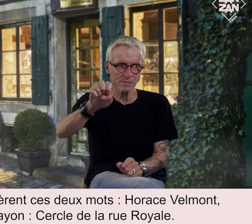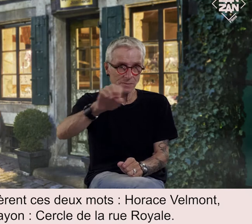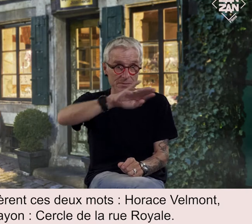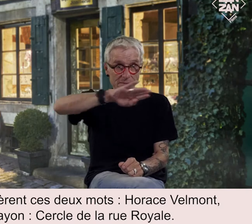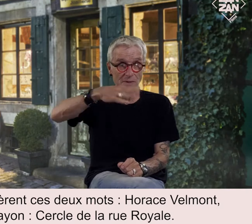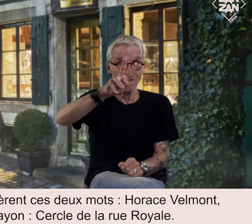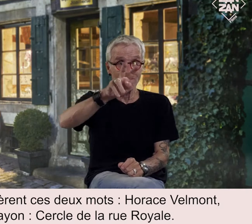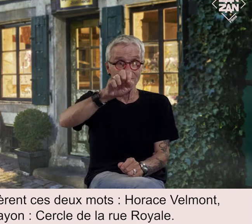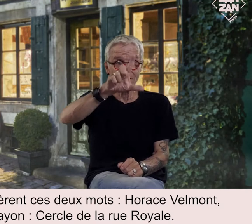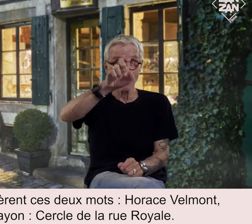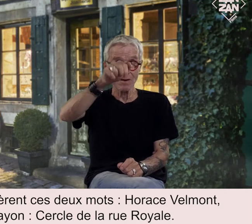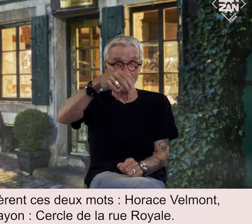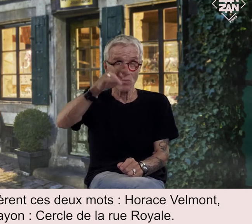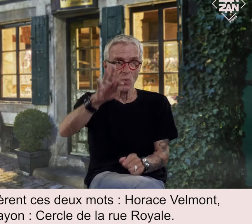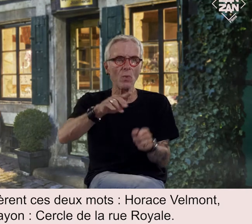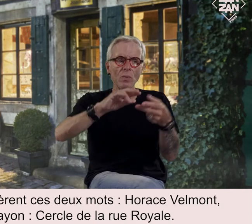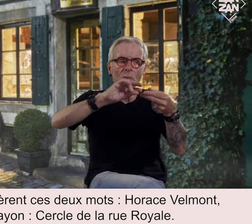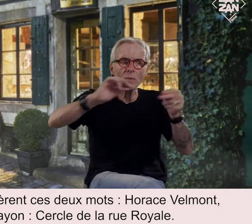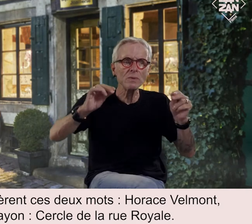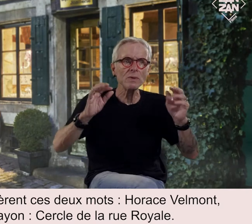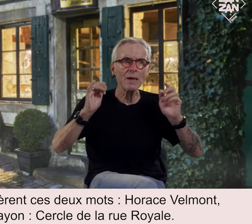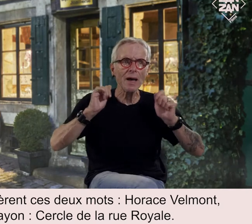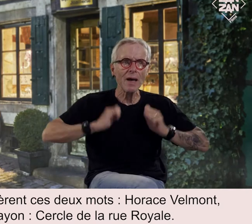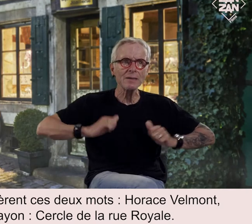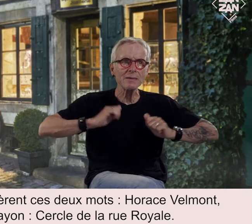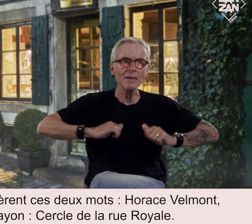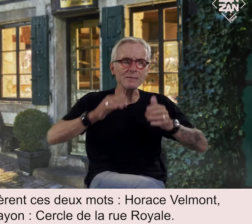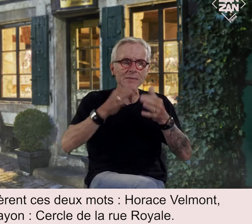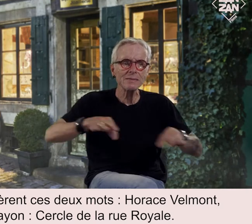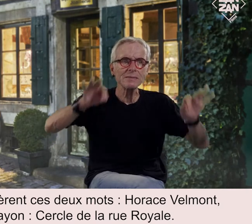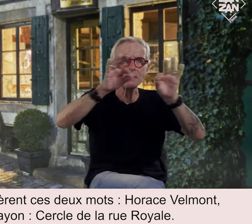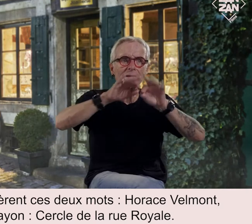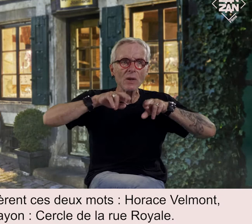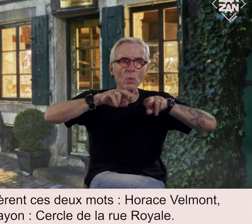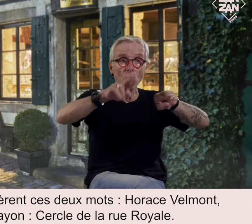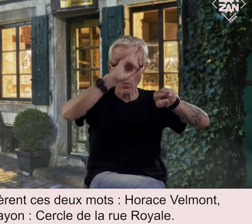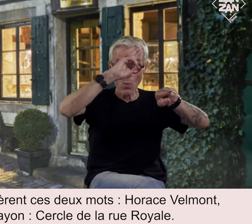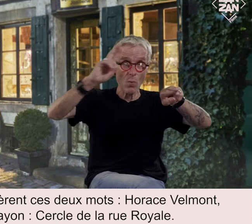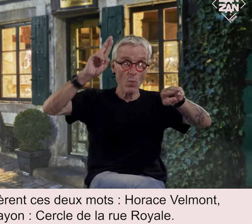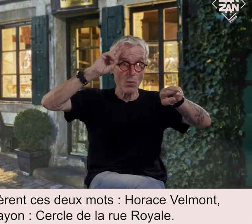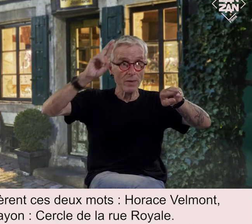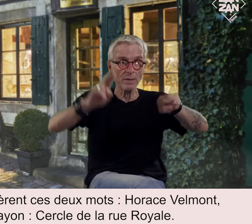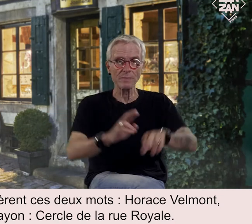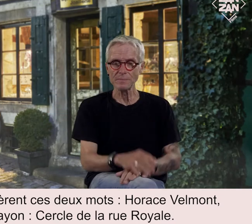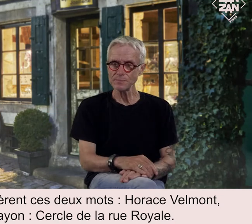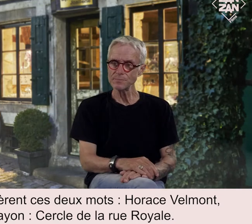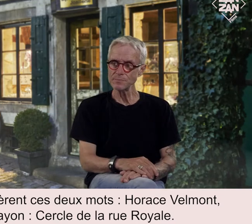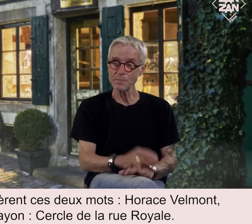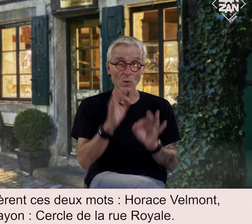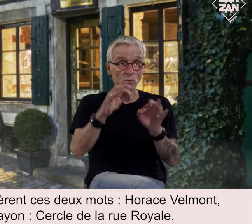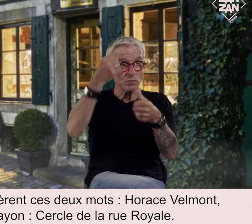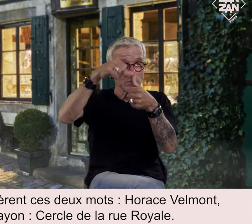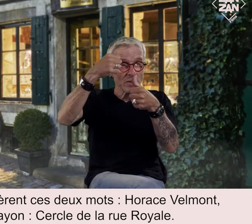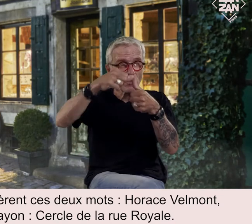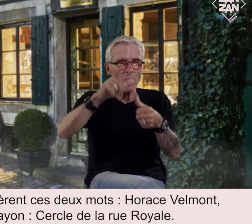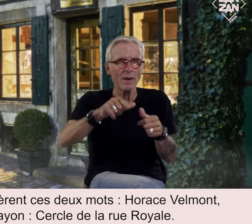» et cette adresse écrite au crayon « Cercle de la rue royale » et sa mémoire